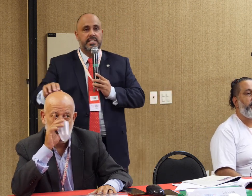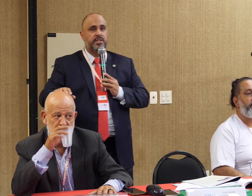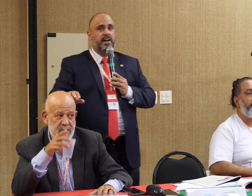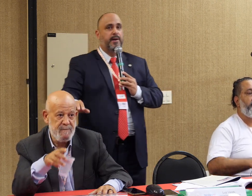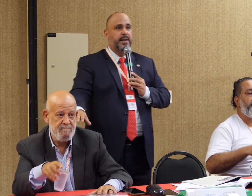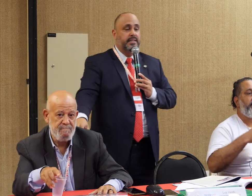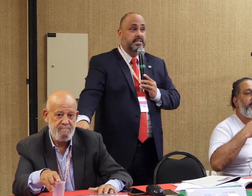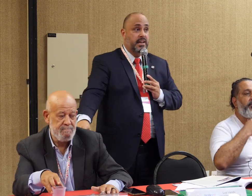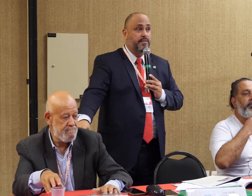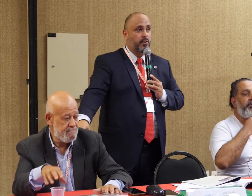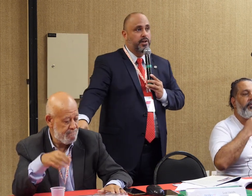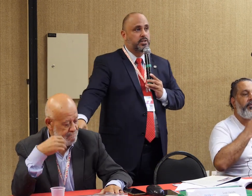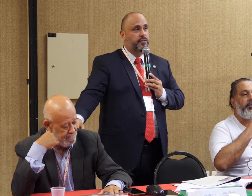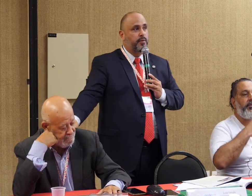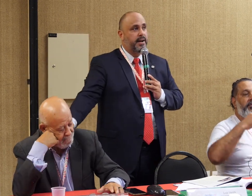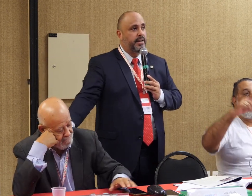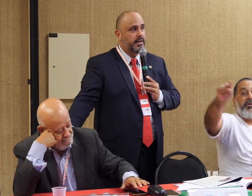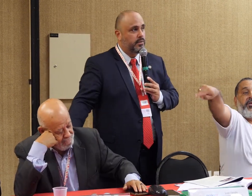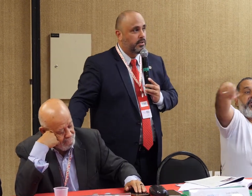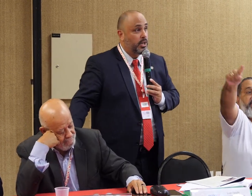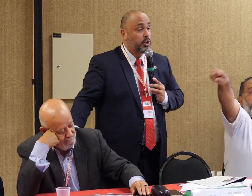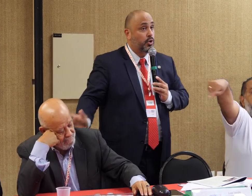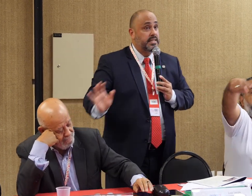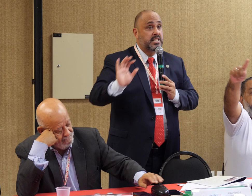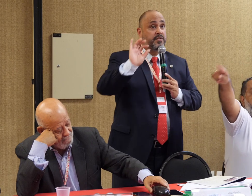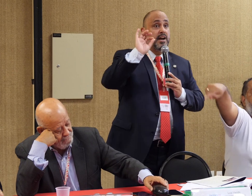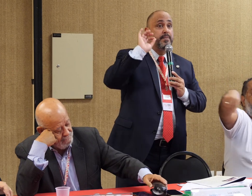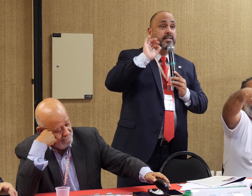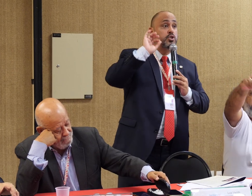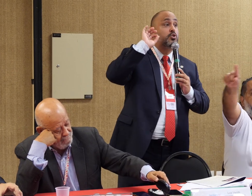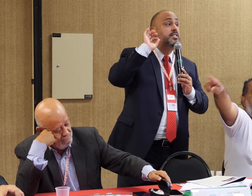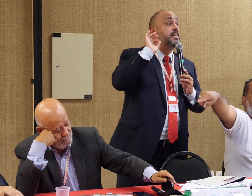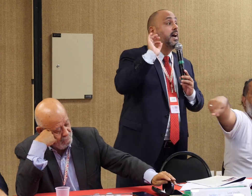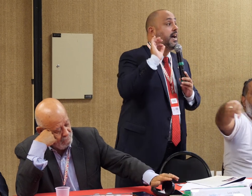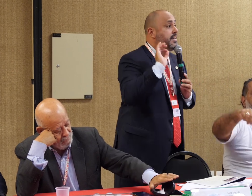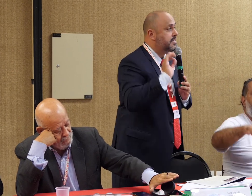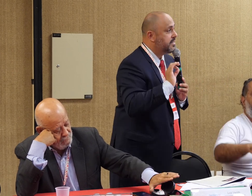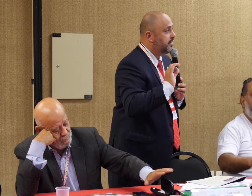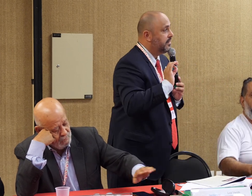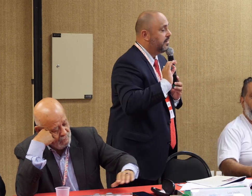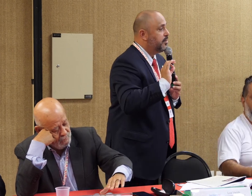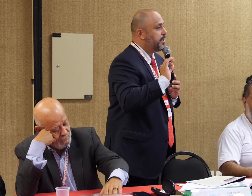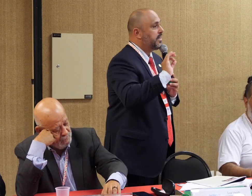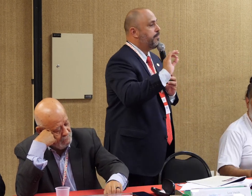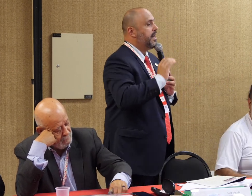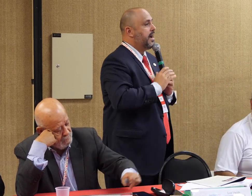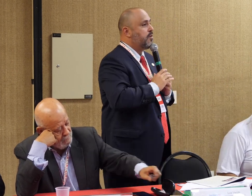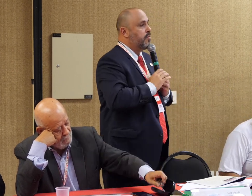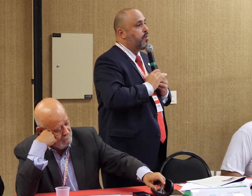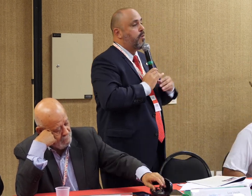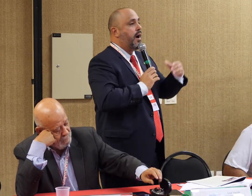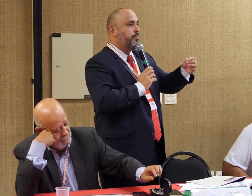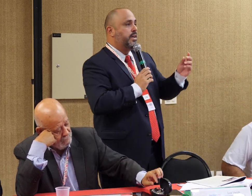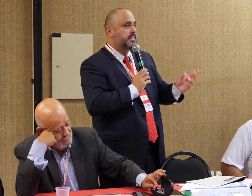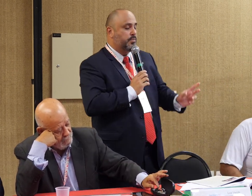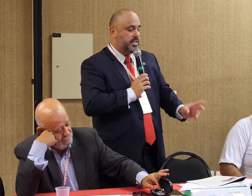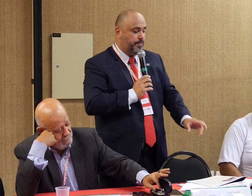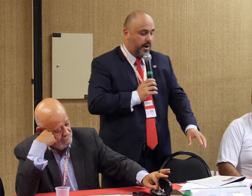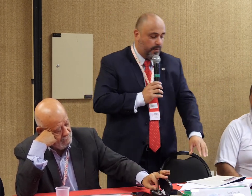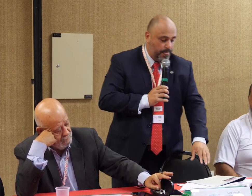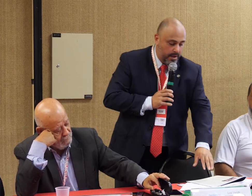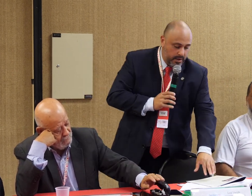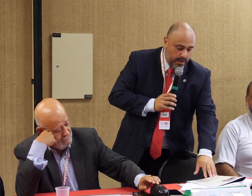município todas as ferramentas, e quem falou isso foi o Mariano, todas as ferramentas sociais para trabalhar com a